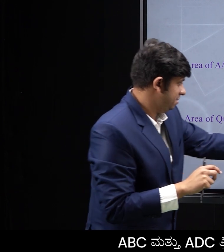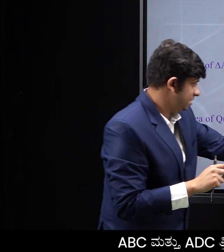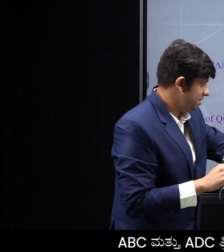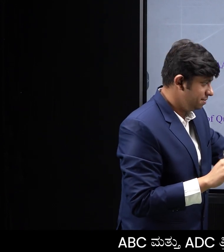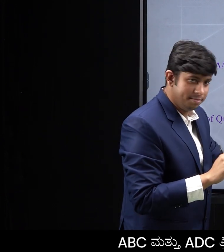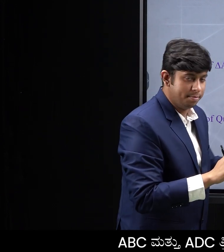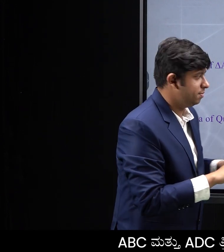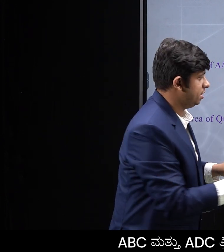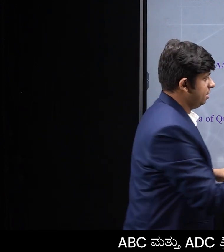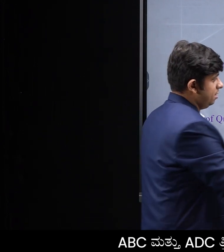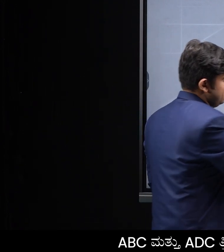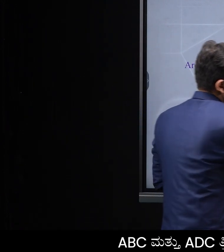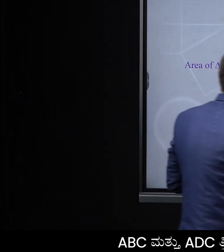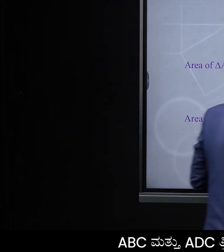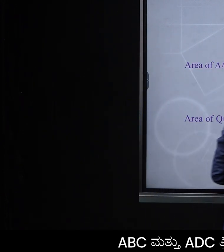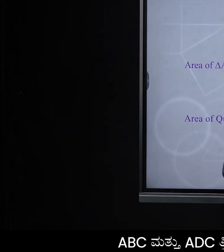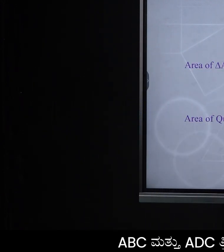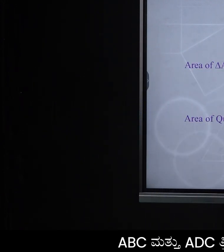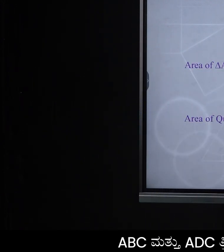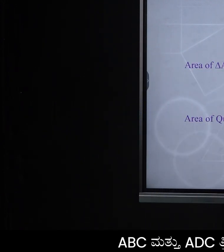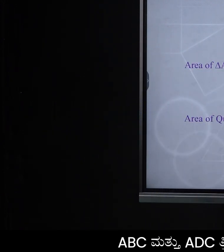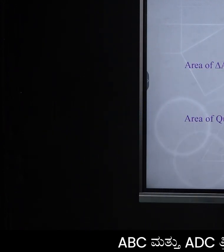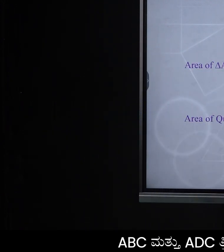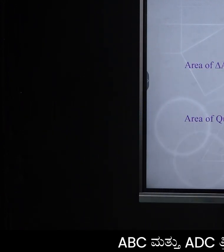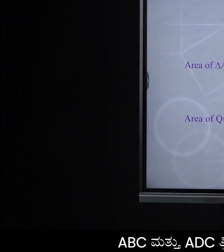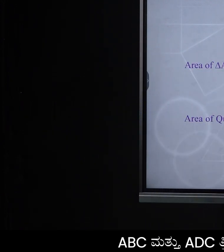ABC ಮತ್ತು ADC ತ್ರಿಕೋನದ ಮೌಲ್ಯಗಳನ್ನು ಬದಲಿಯಾಗಿ ತಿಳಿಯಿರಿ.